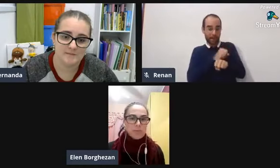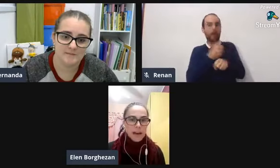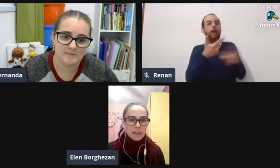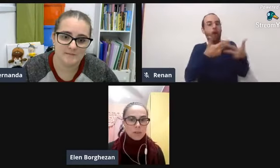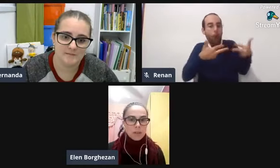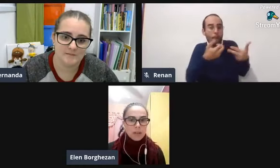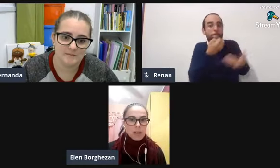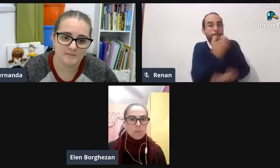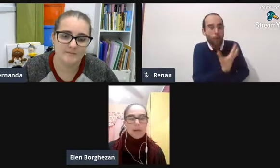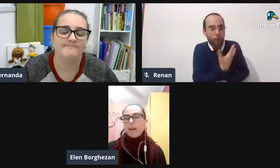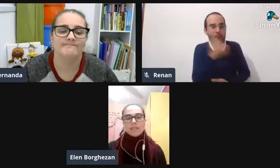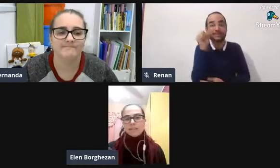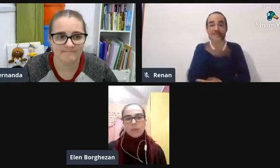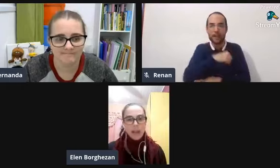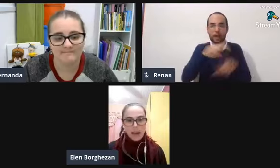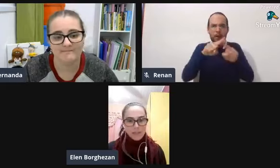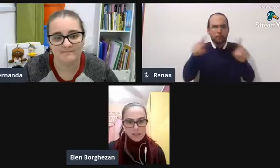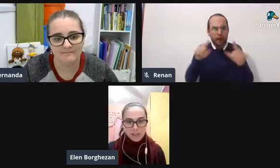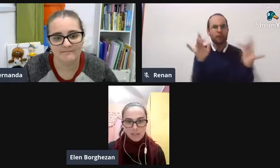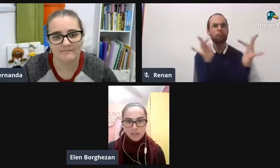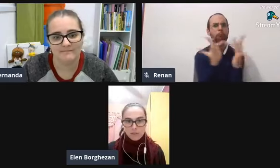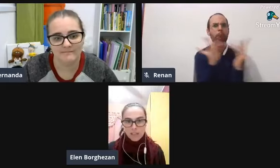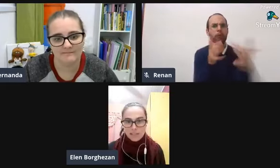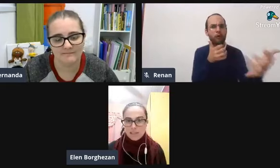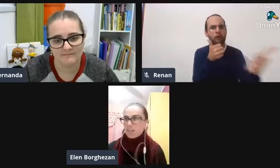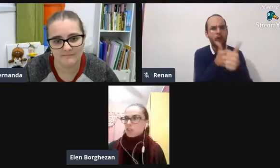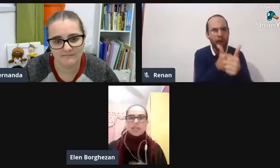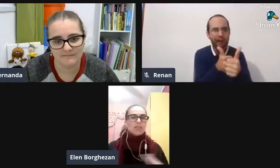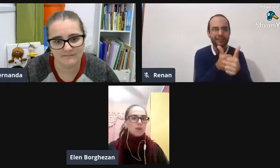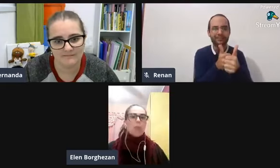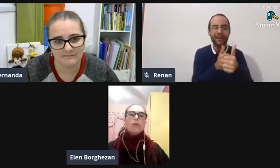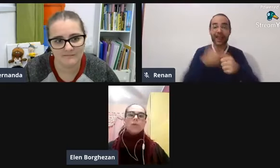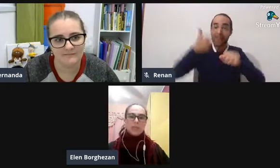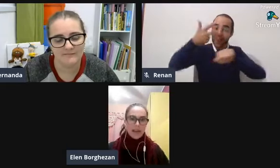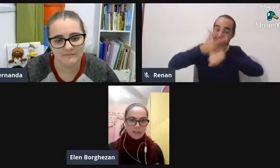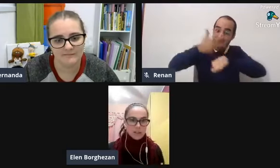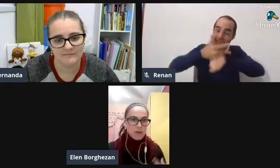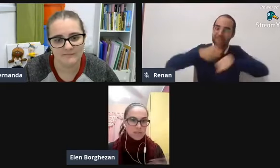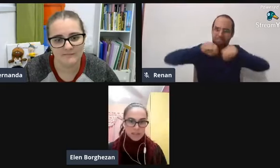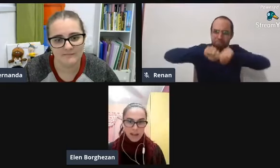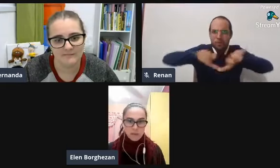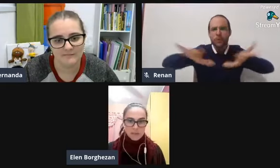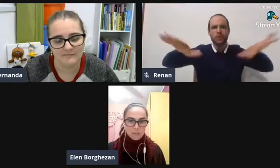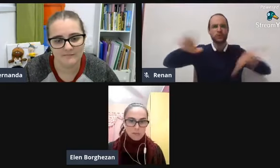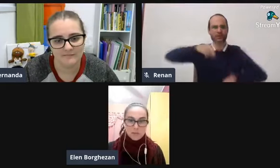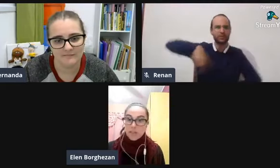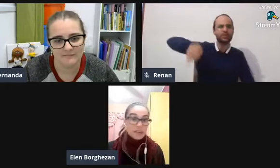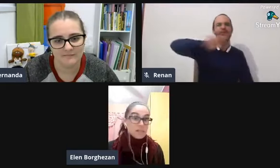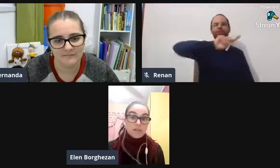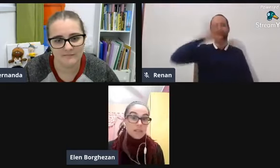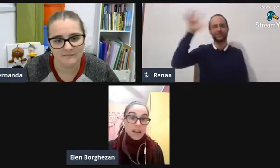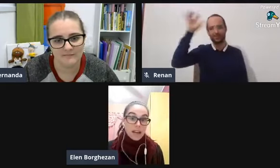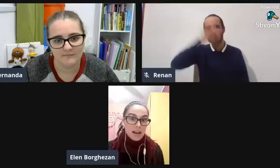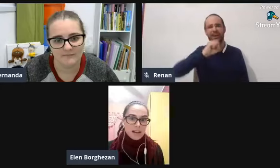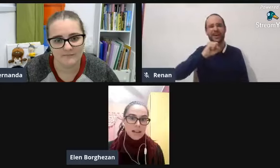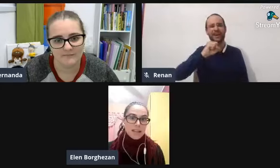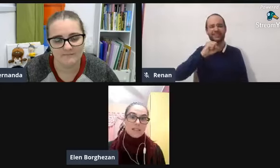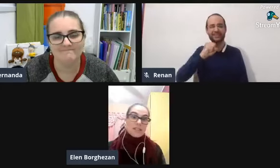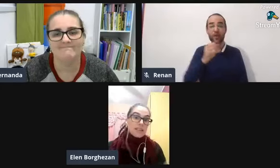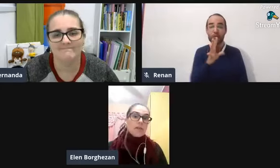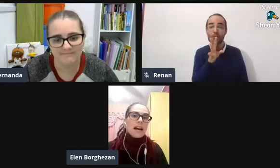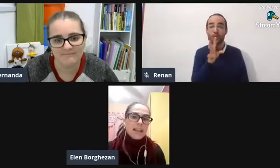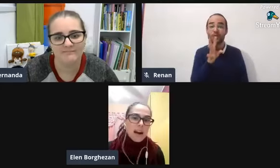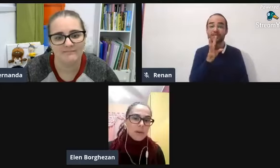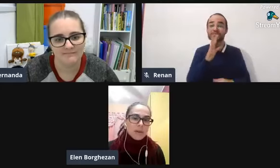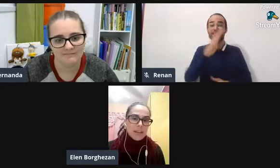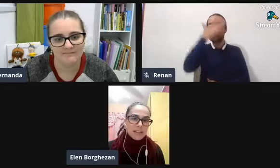nos aproximado. Porque, olha, são lives que têm sido vistas e a gente tem tido a oportunidade de conversar e conhecer pessoas que antes não se teria.